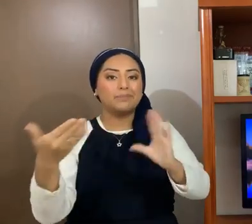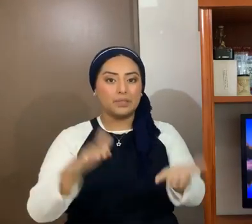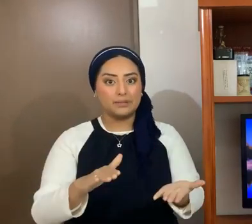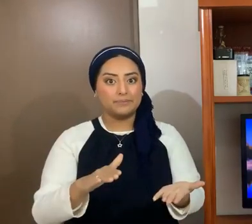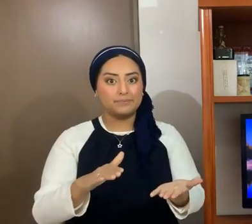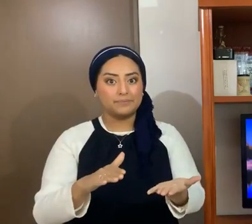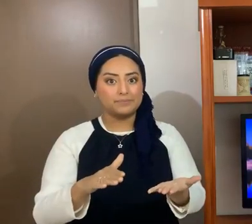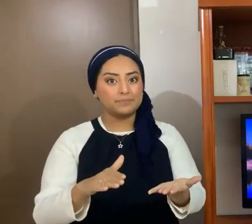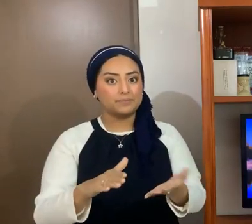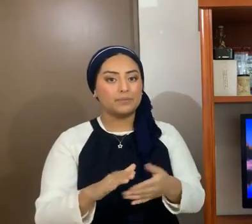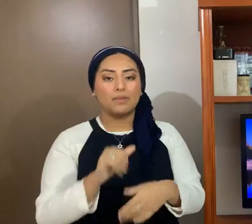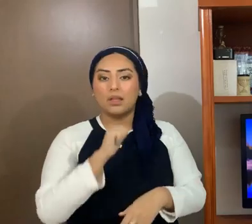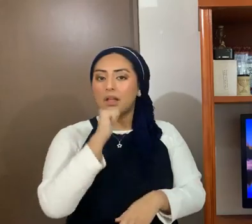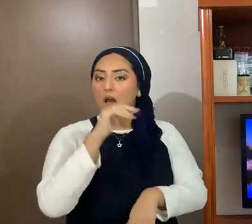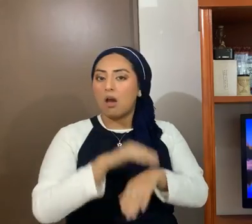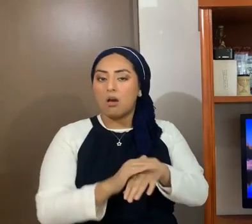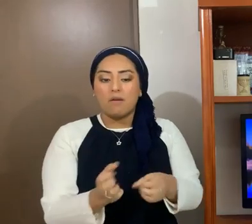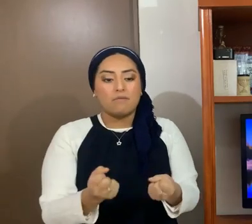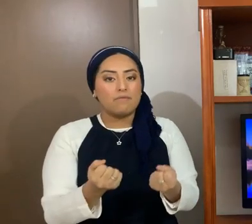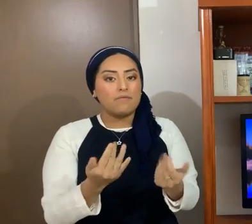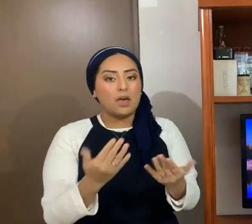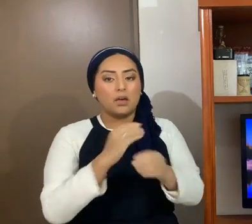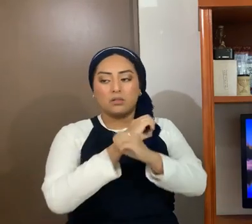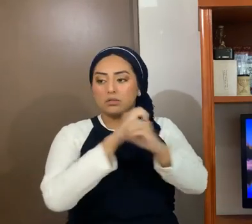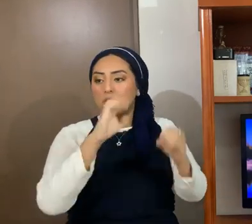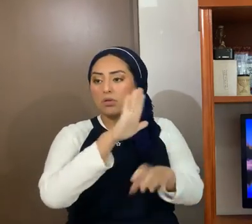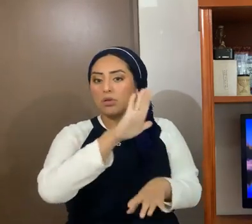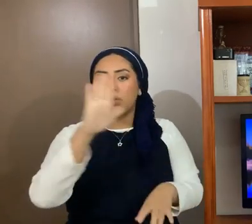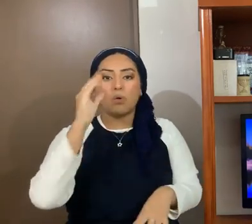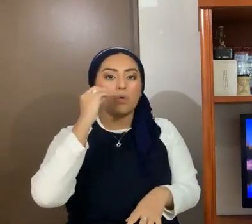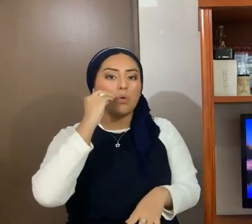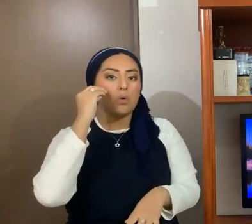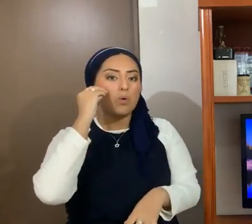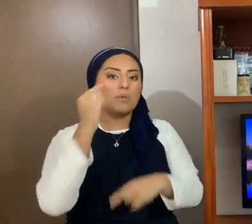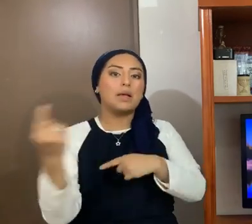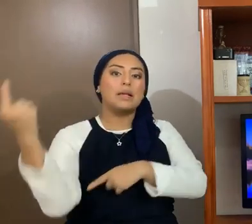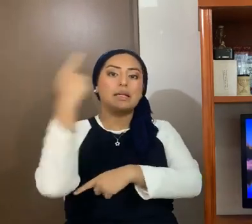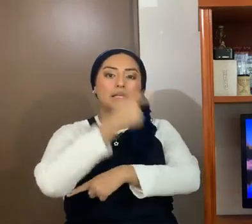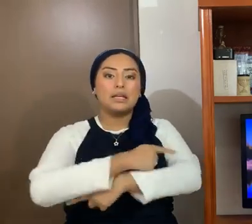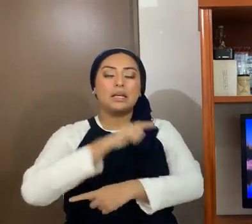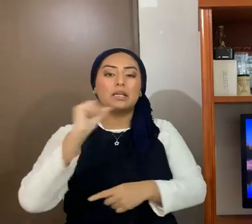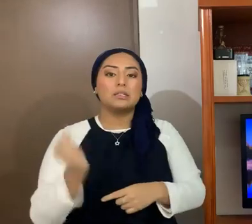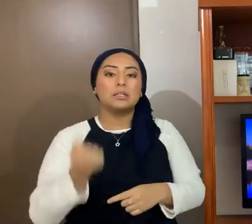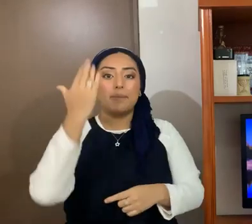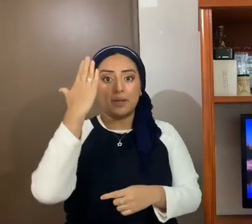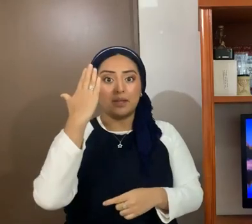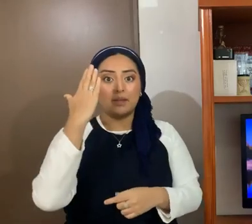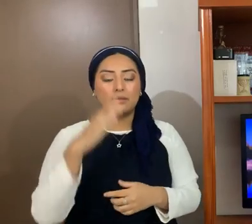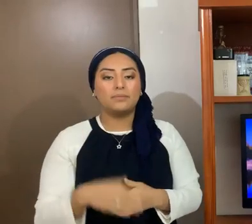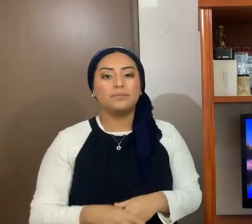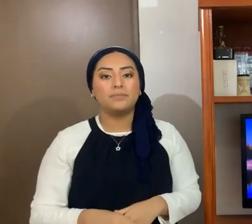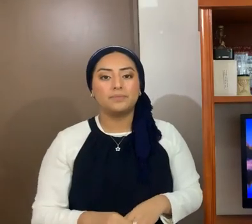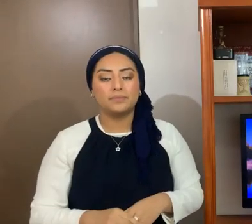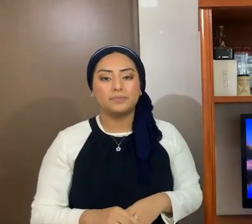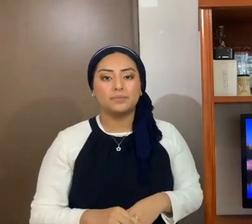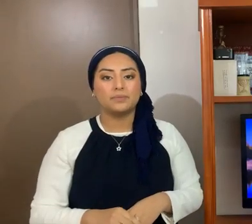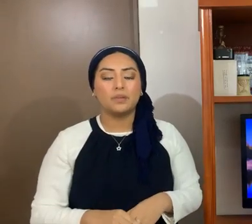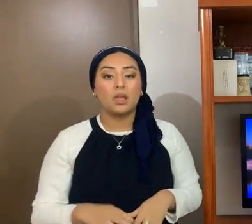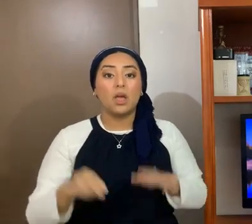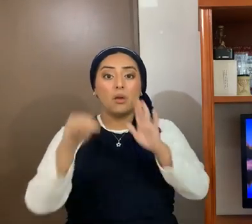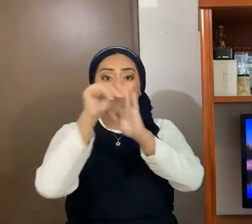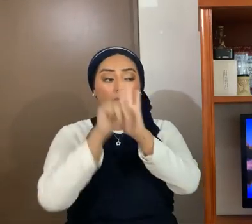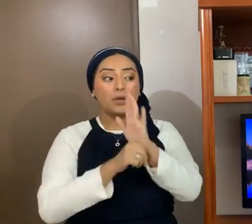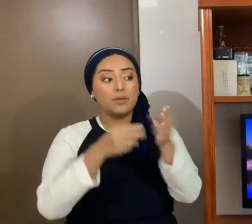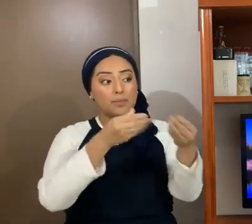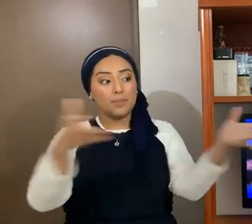morirá. No encenderéis fuego en ninguna de vuestras moradas en el día de Shabbat. Y habló